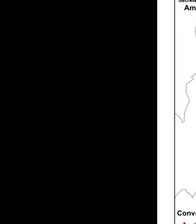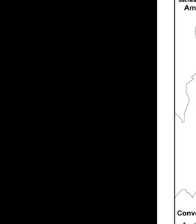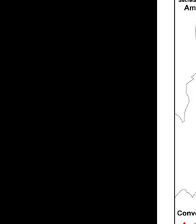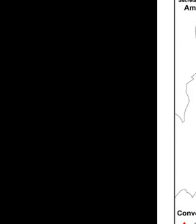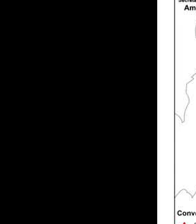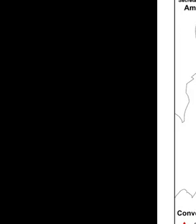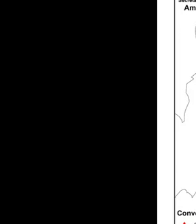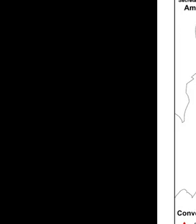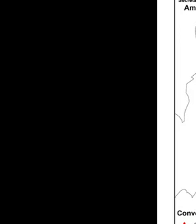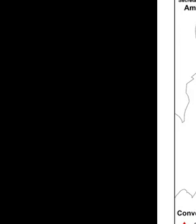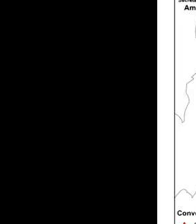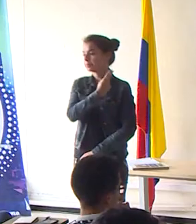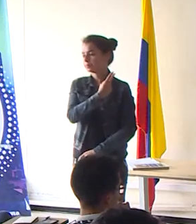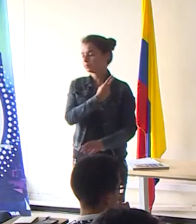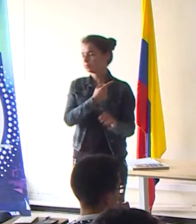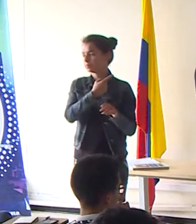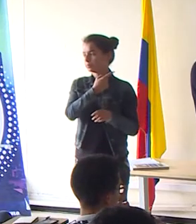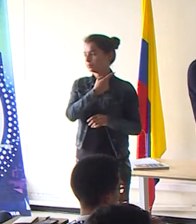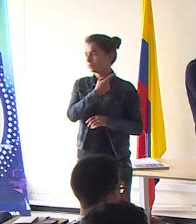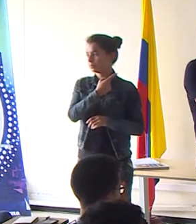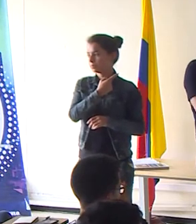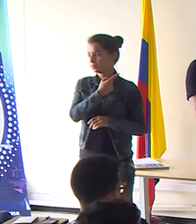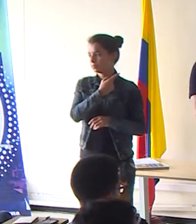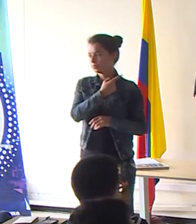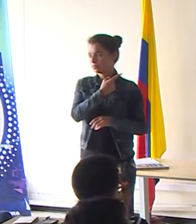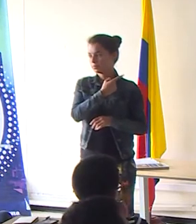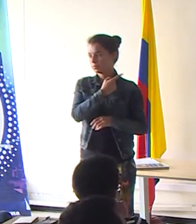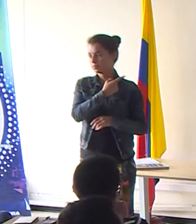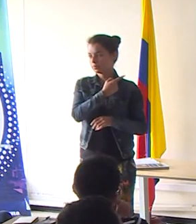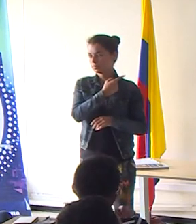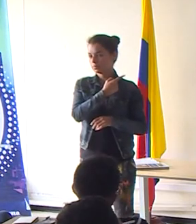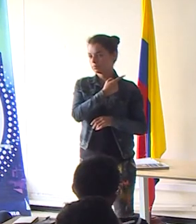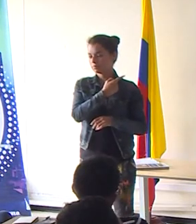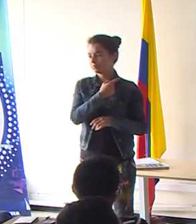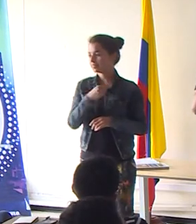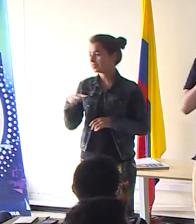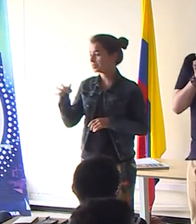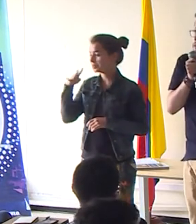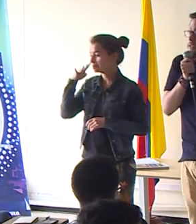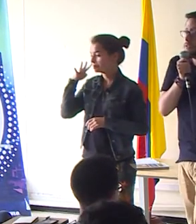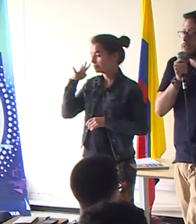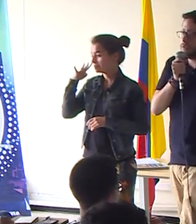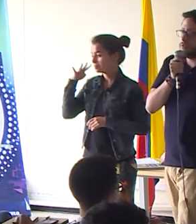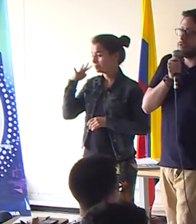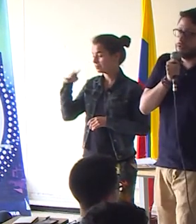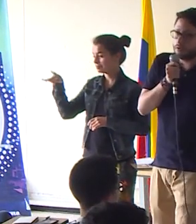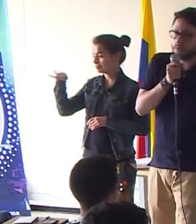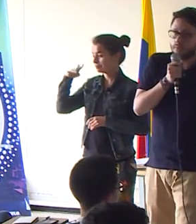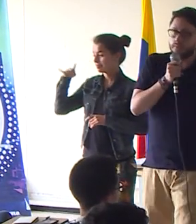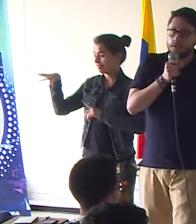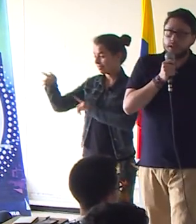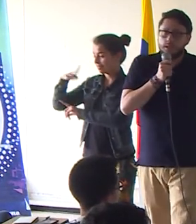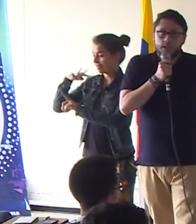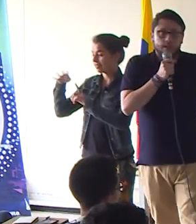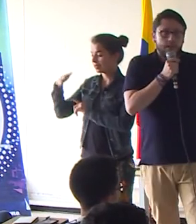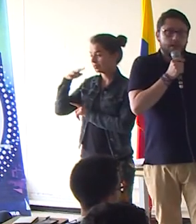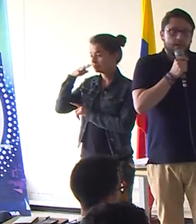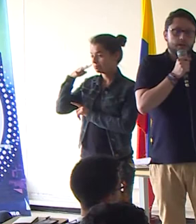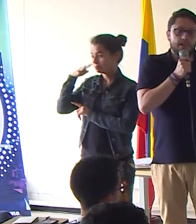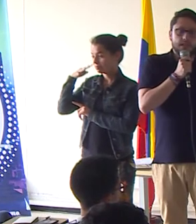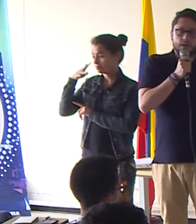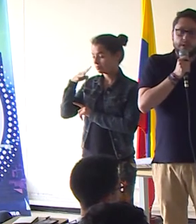miren esta entonces lo que les decía acerca del aire uno de los elementos más sensibles de nuestro entorno